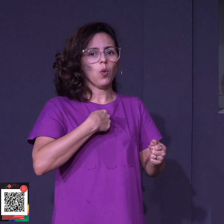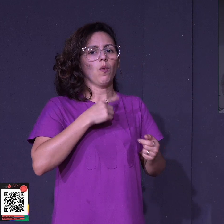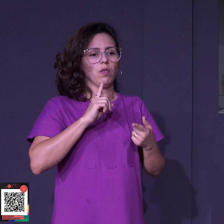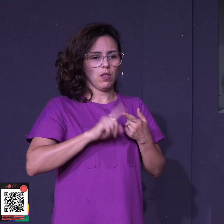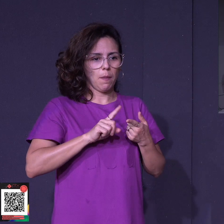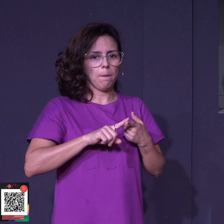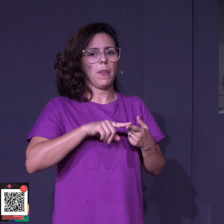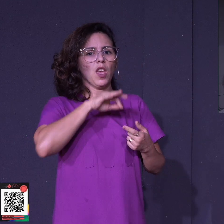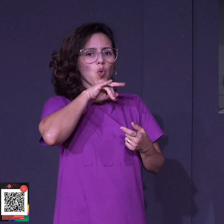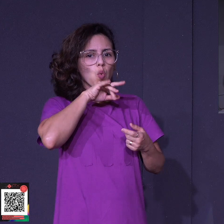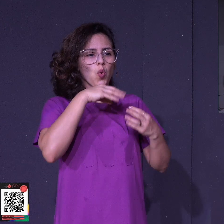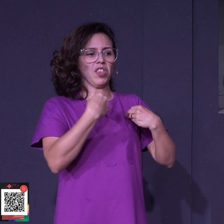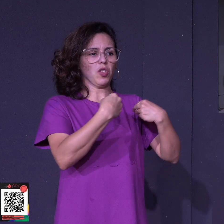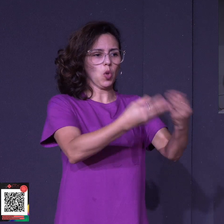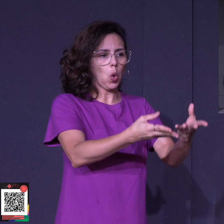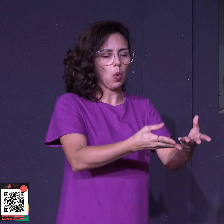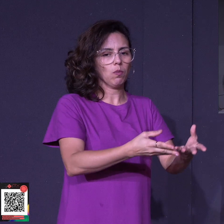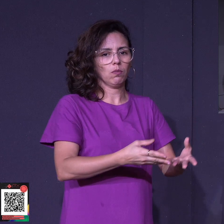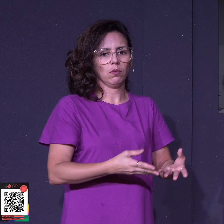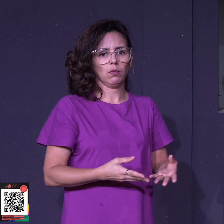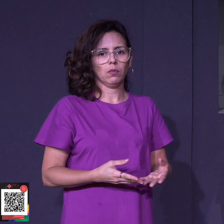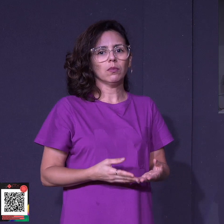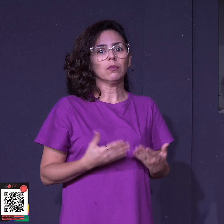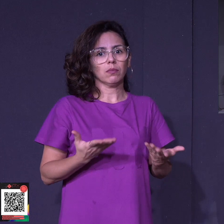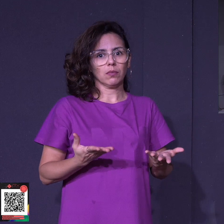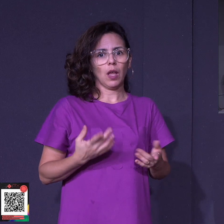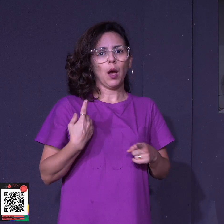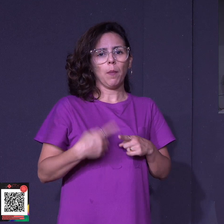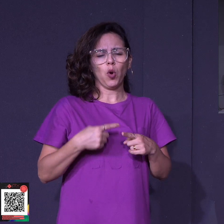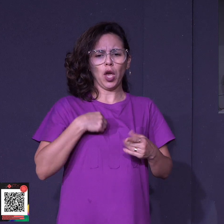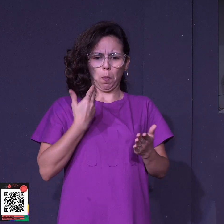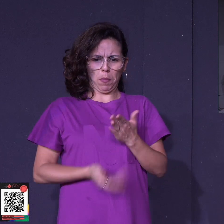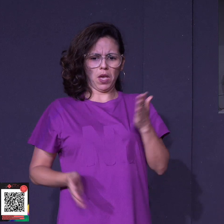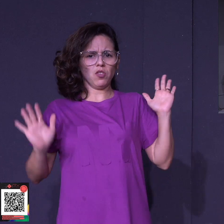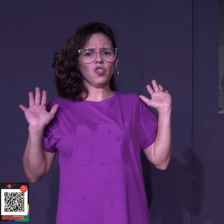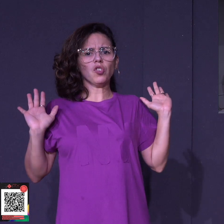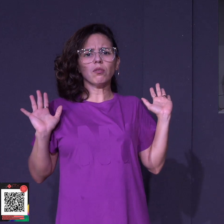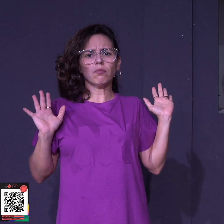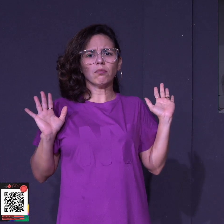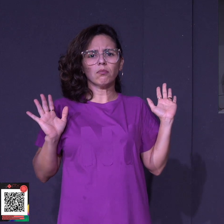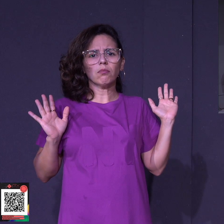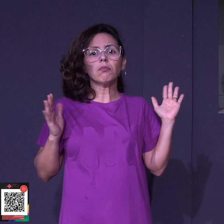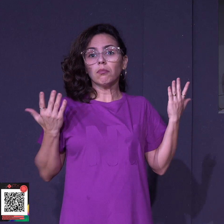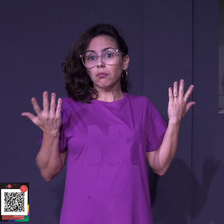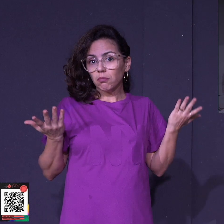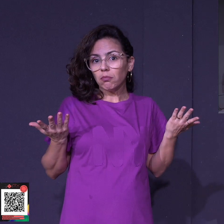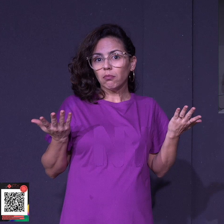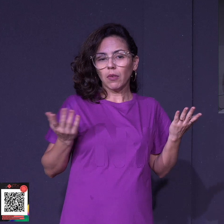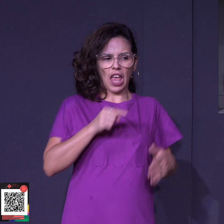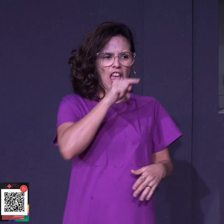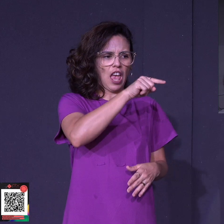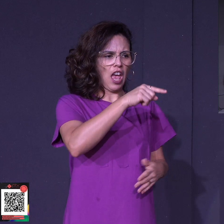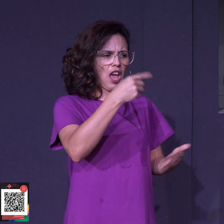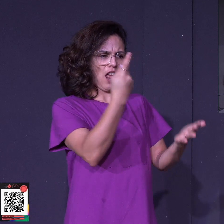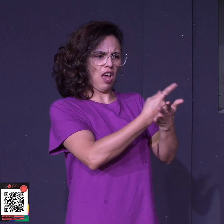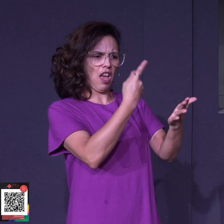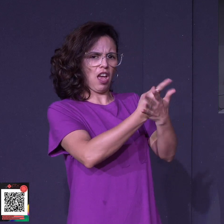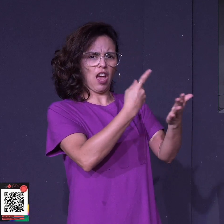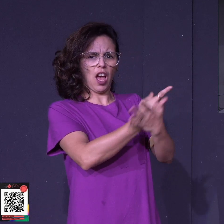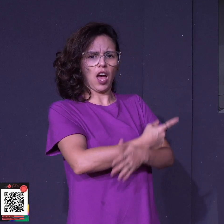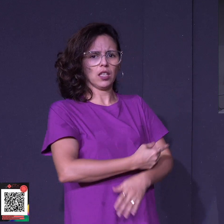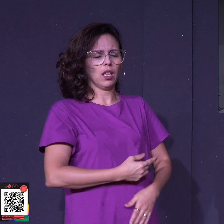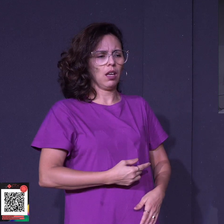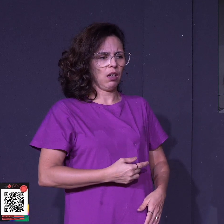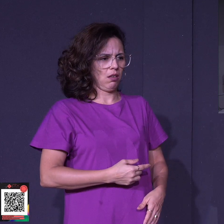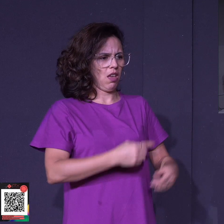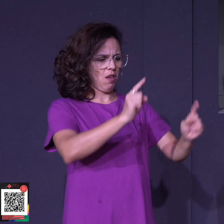lesada, prejudicada, não podendo a pessoa lesada ultrapassar a simples retribuição, porque era o